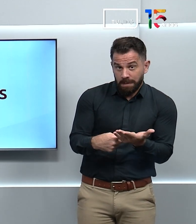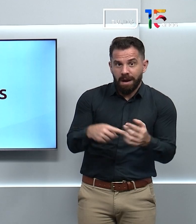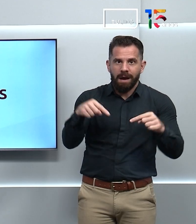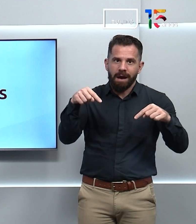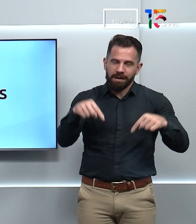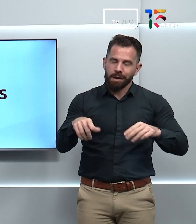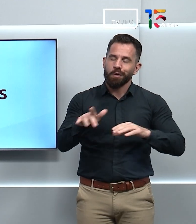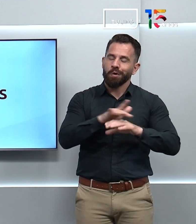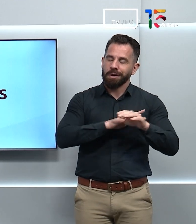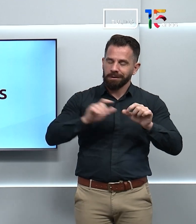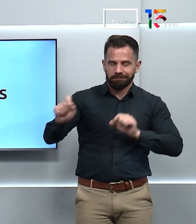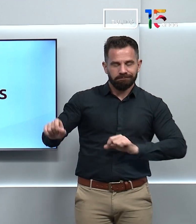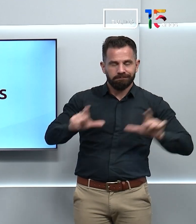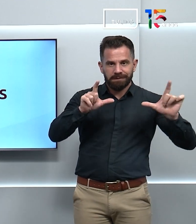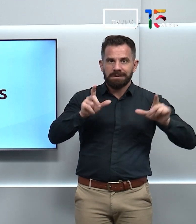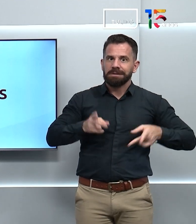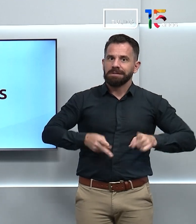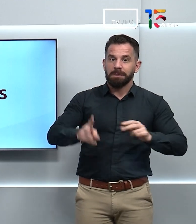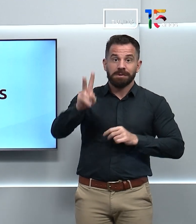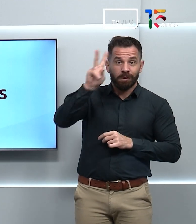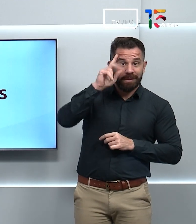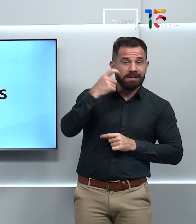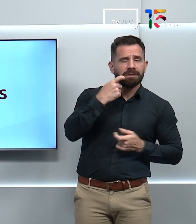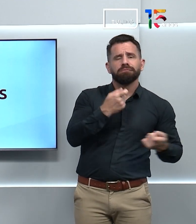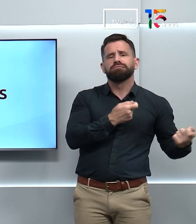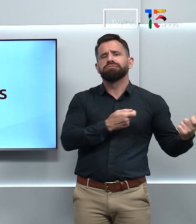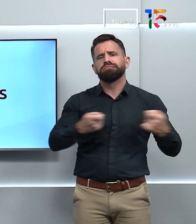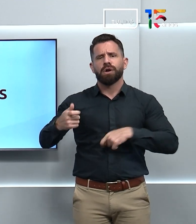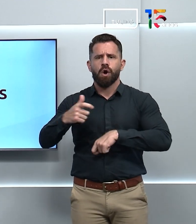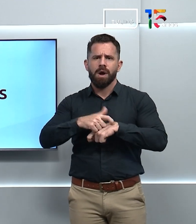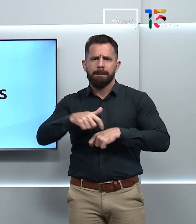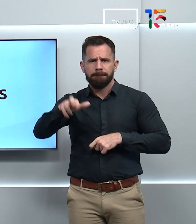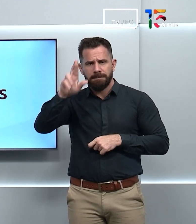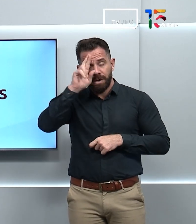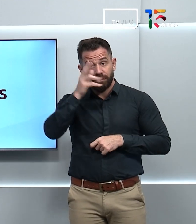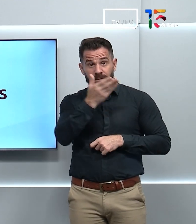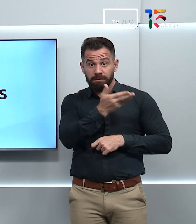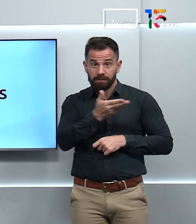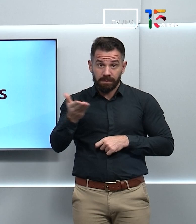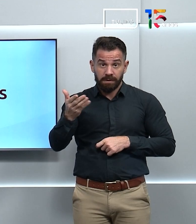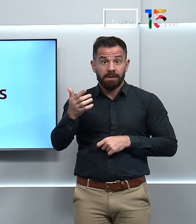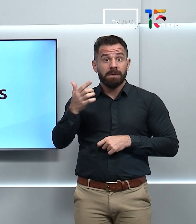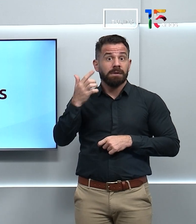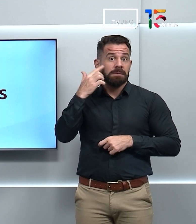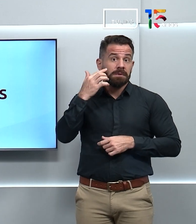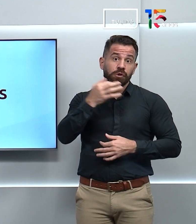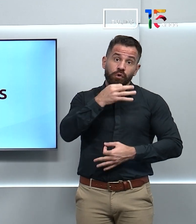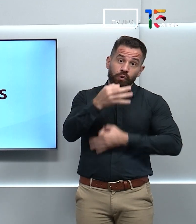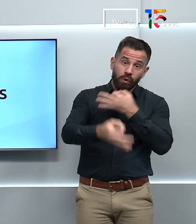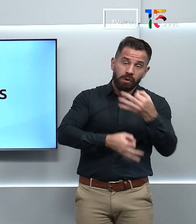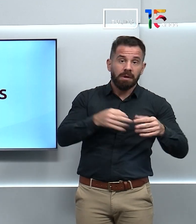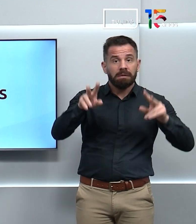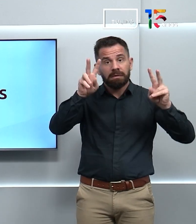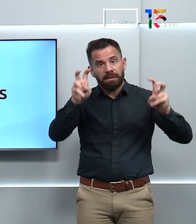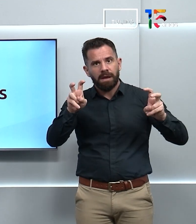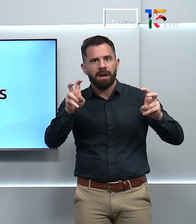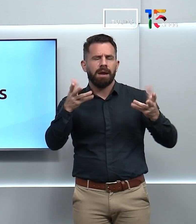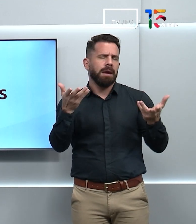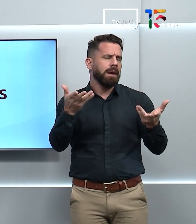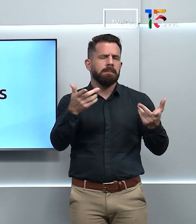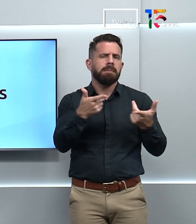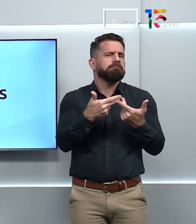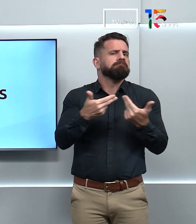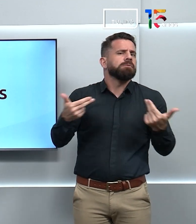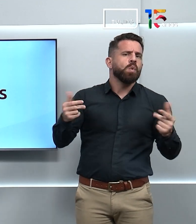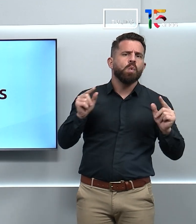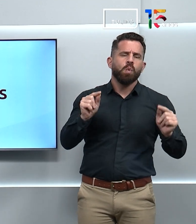estar no ar sempre de segunda a sexta a partir do meio-dia. Se você quiser conferir Sugerir alguma pauta para a gente trazer aqui no programa,